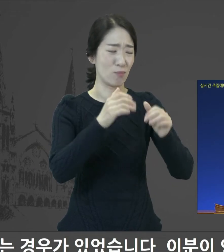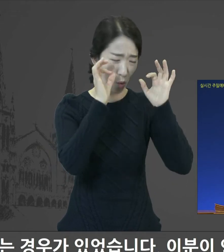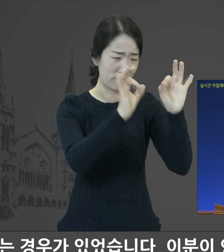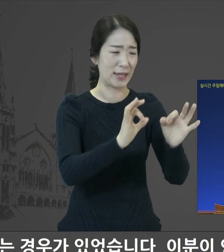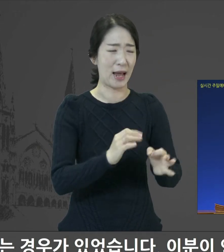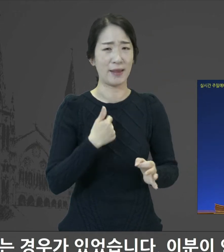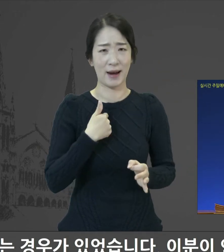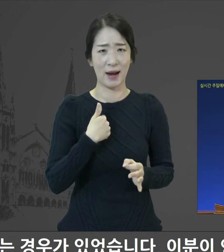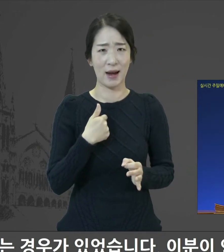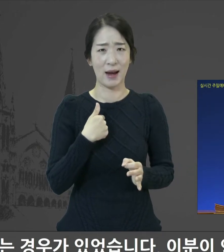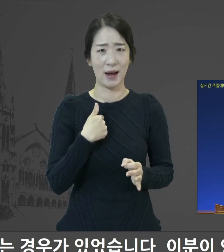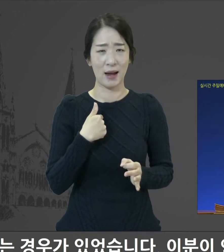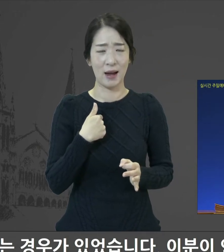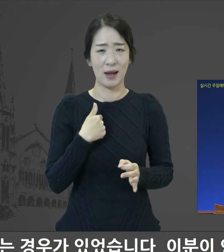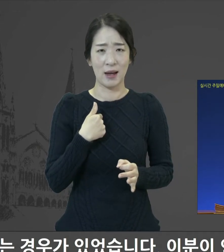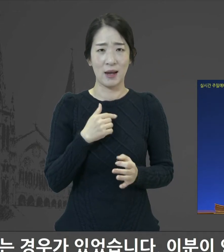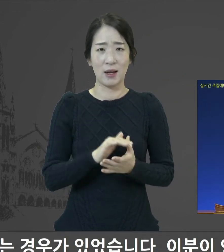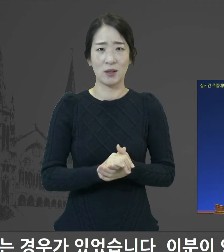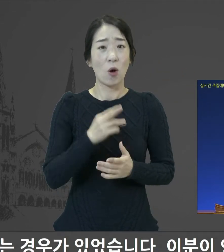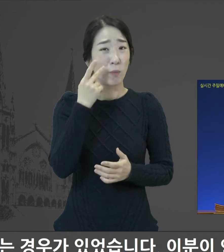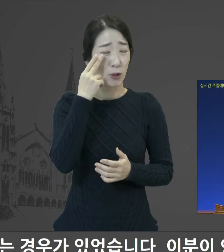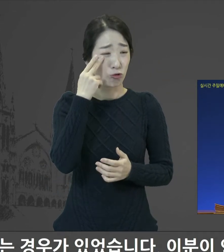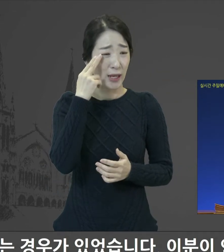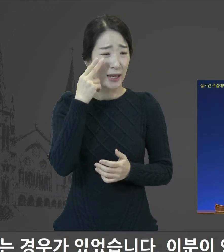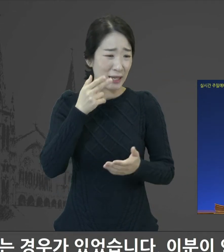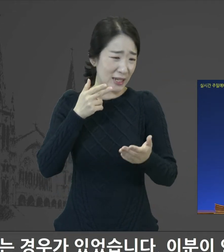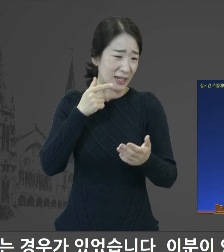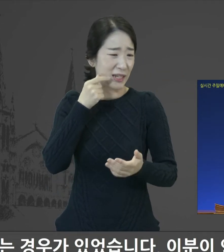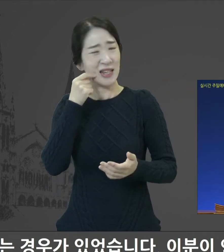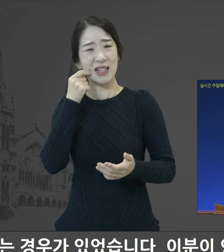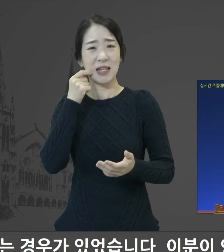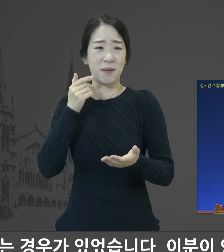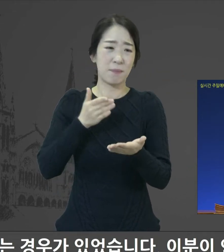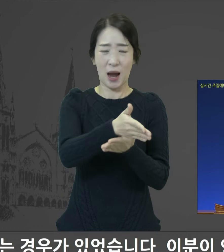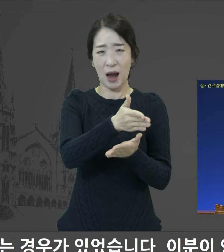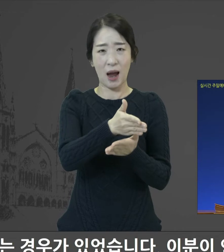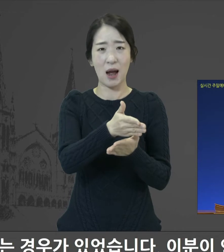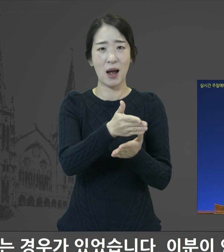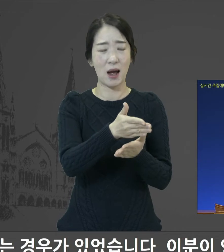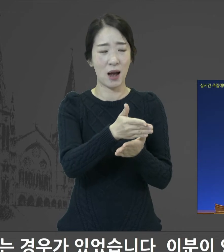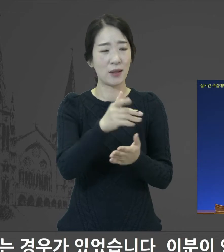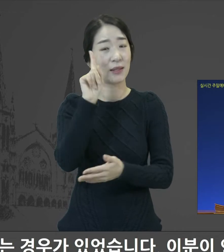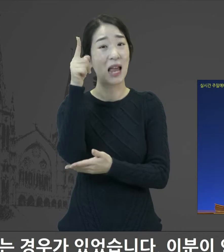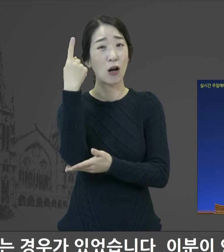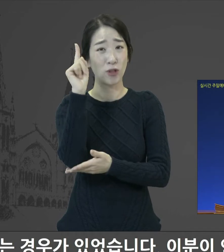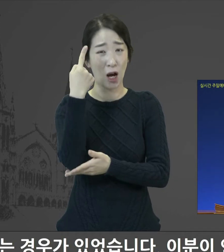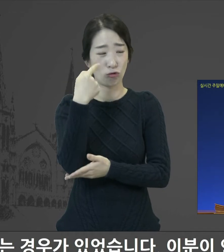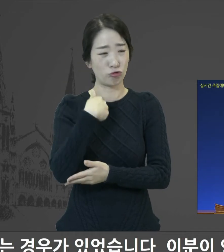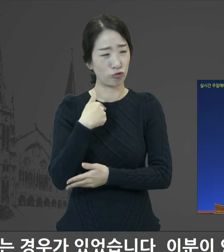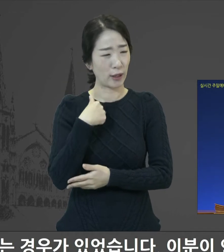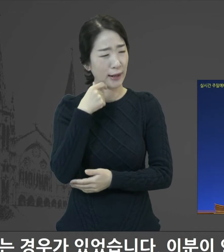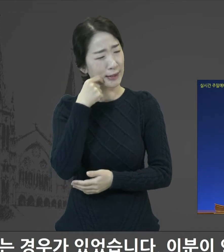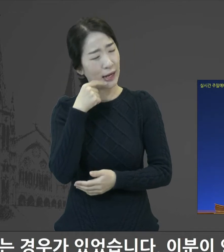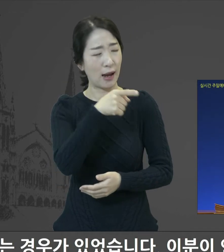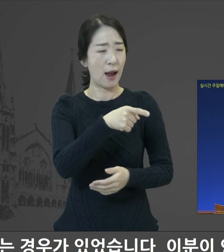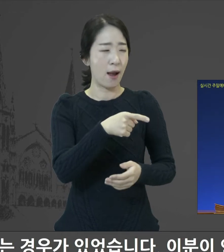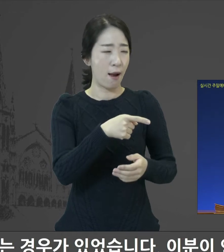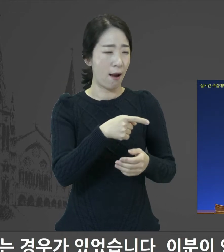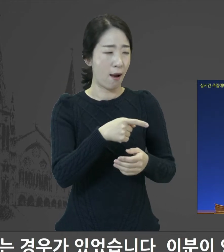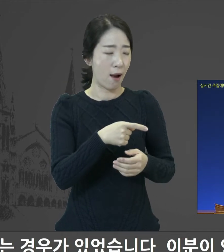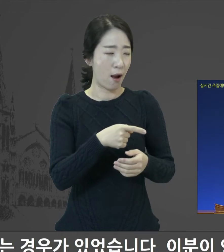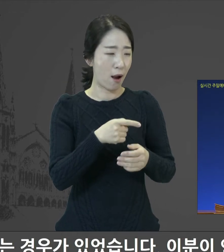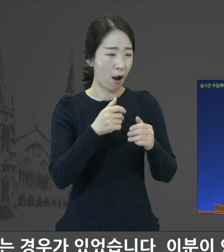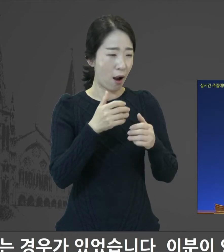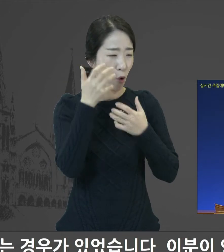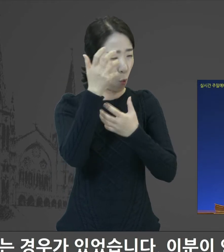뉴욕 양키즈라는 프로야구 팀이 있는데 아주 인기가 많은 팀이라 이 젊은이들이 그 팀 이 경기를 아주 열정적으로 보는